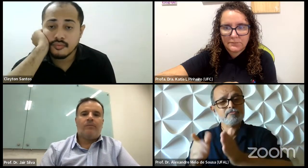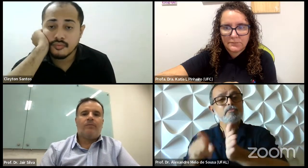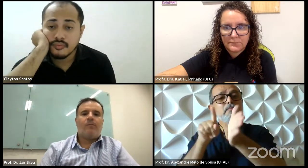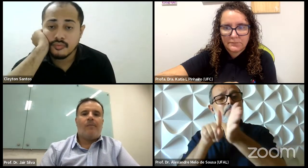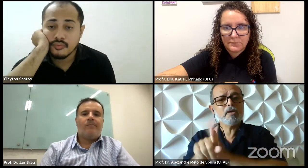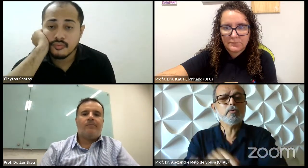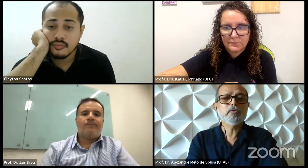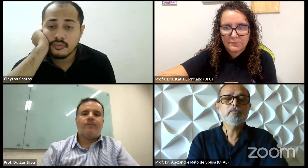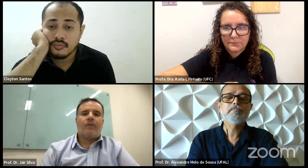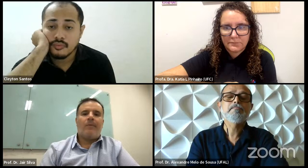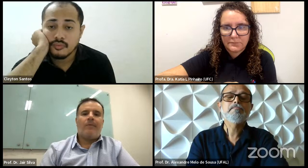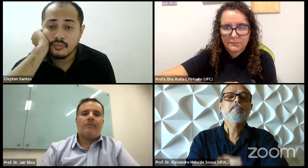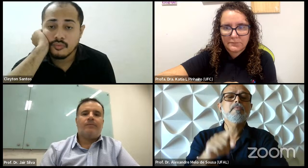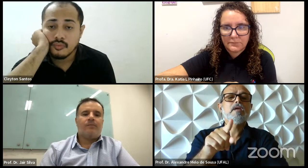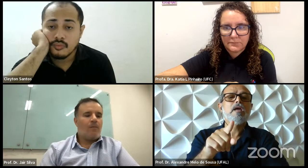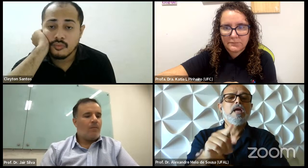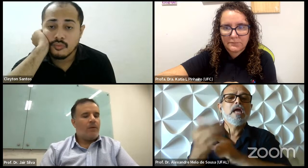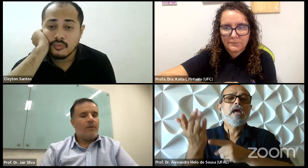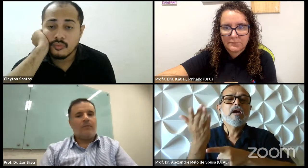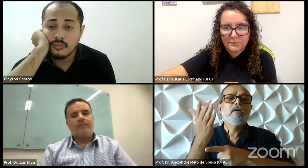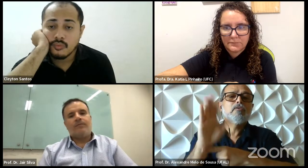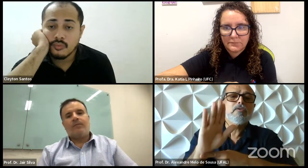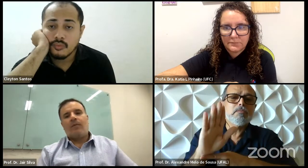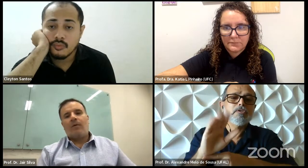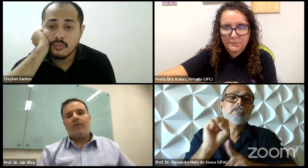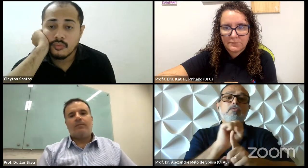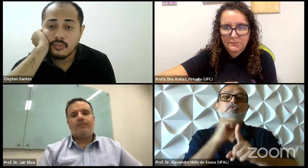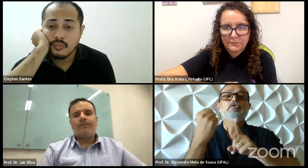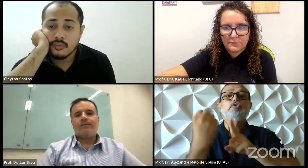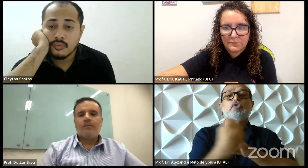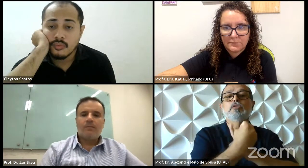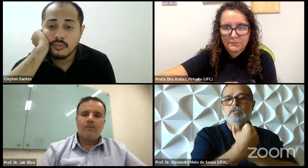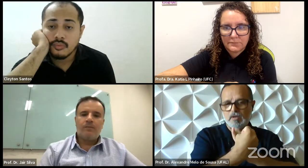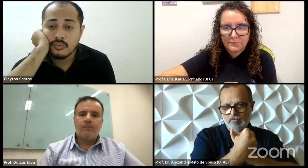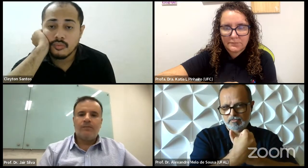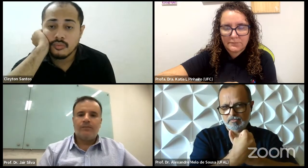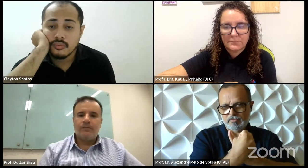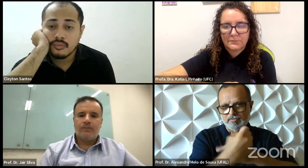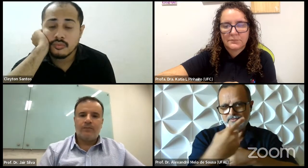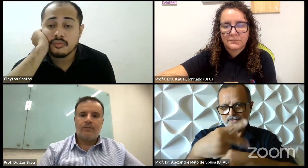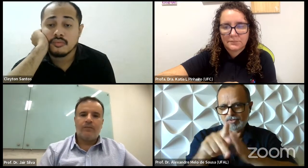a questão da ajuda linguística. Então, eu tenho uma pergunta: